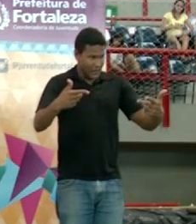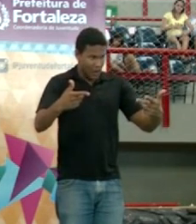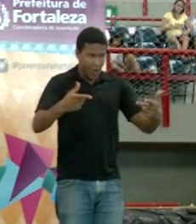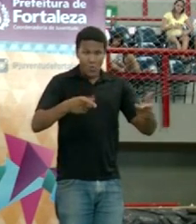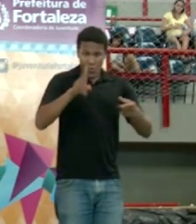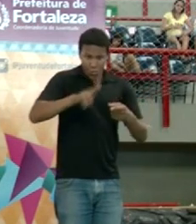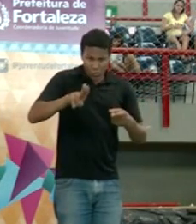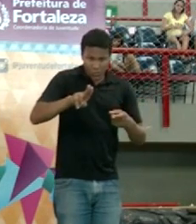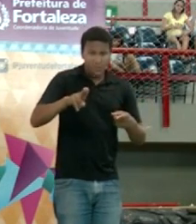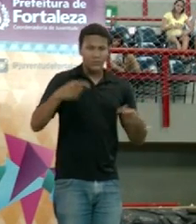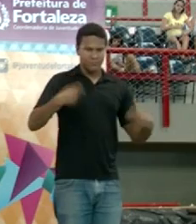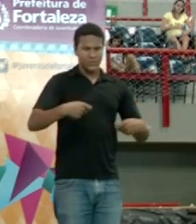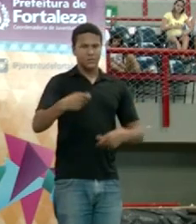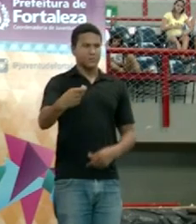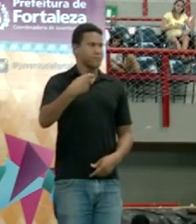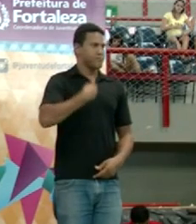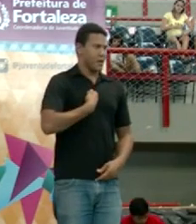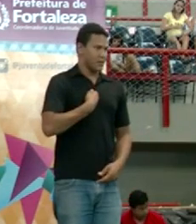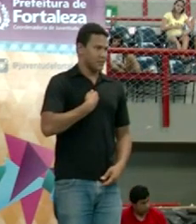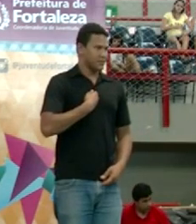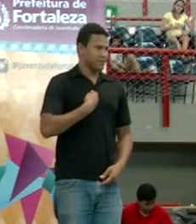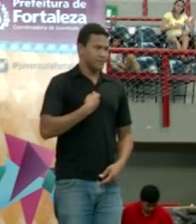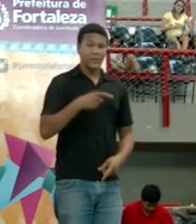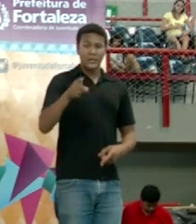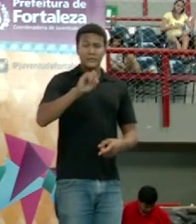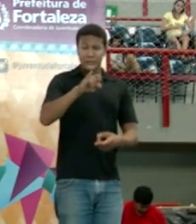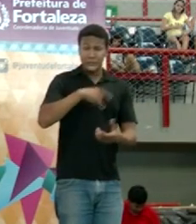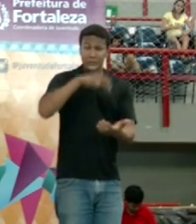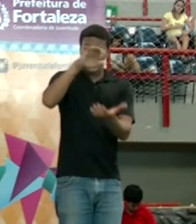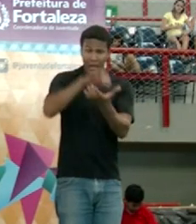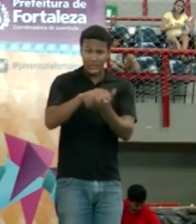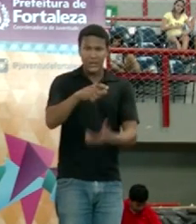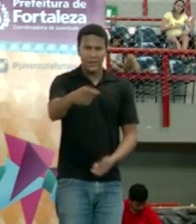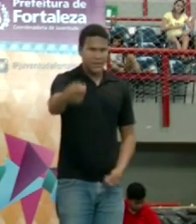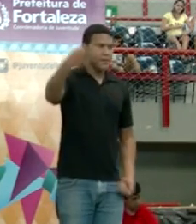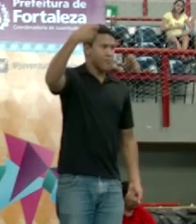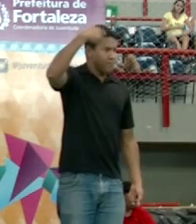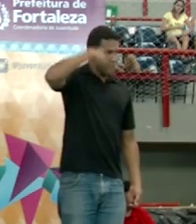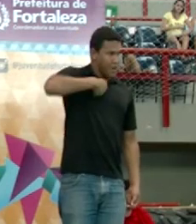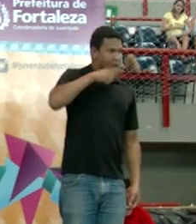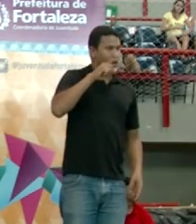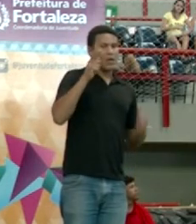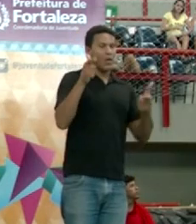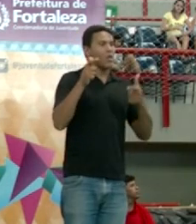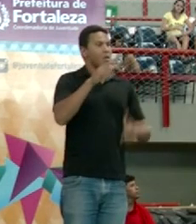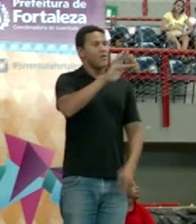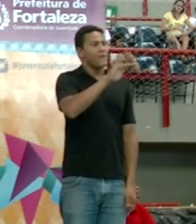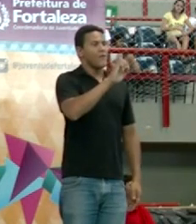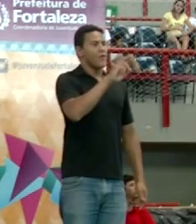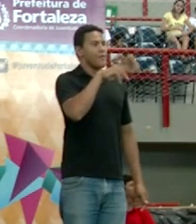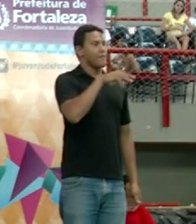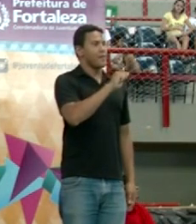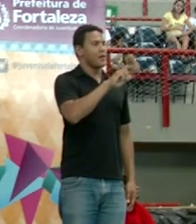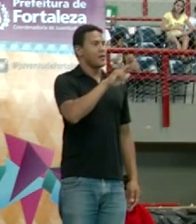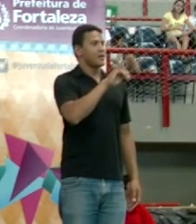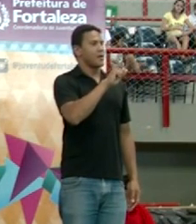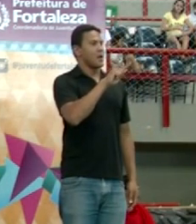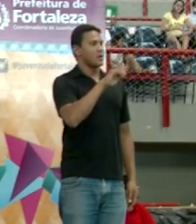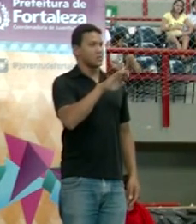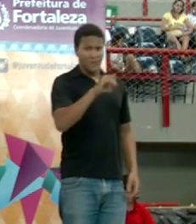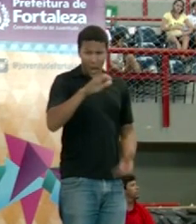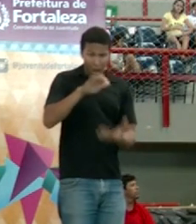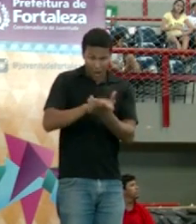pagar, tá? Você paga quando casar uma taxa chamada formariage. Pagou, tem uma taxa de